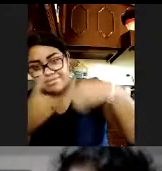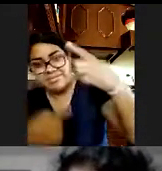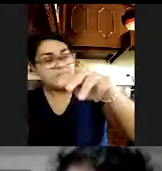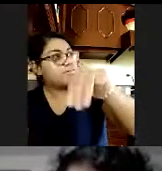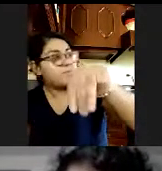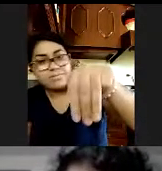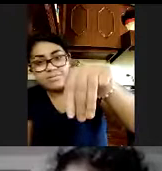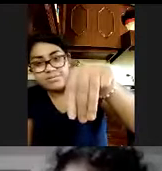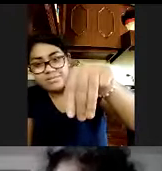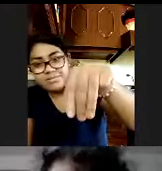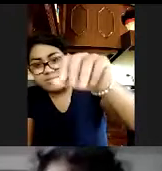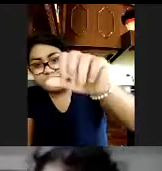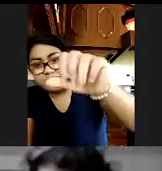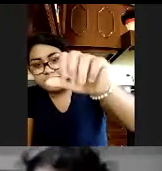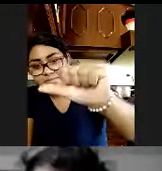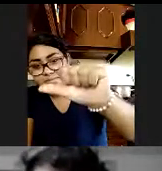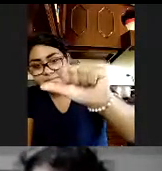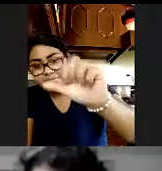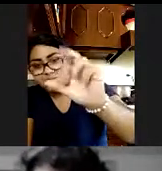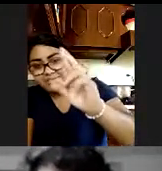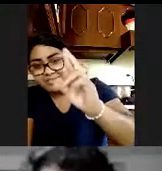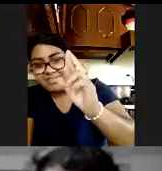Mari Gutiérrez. Mari.